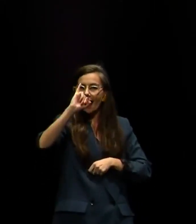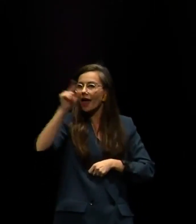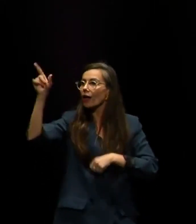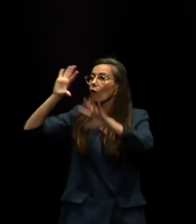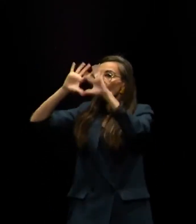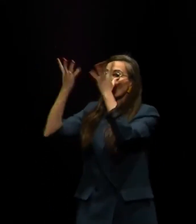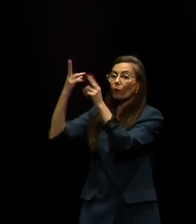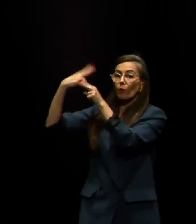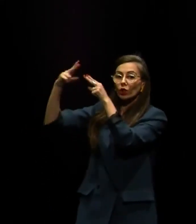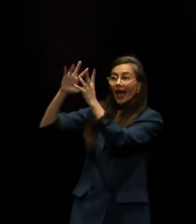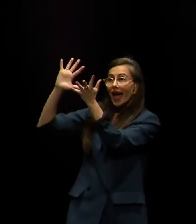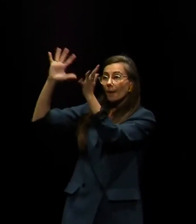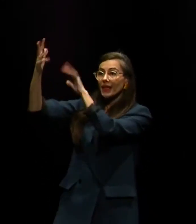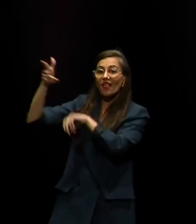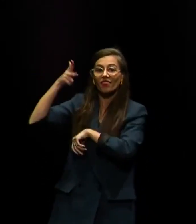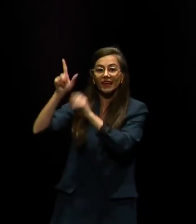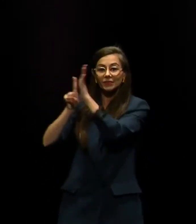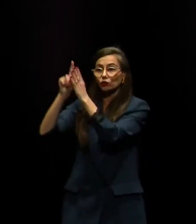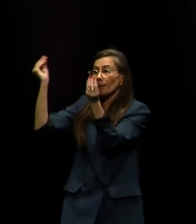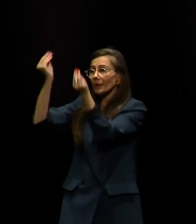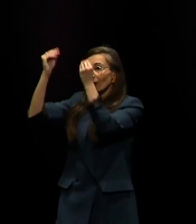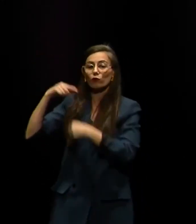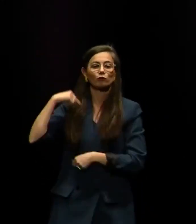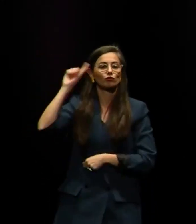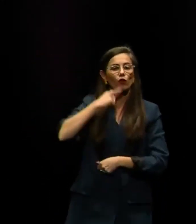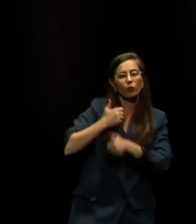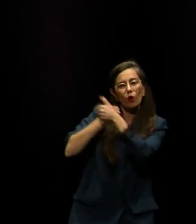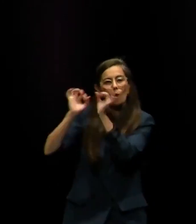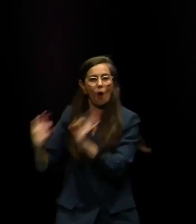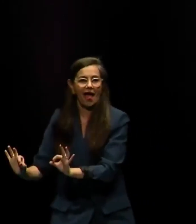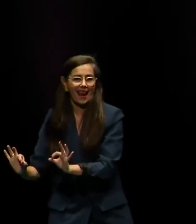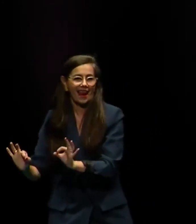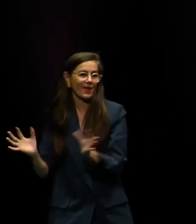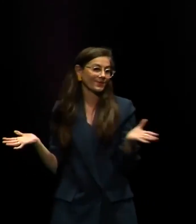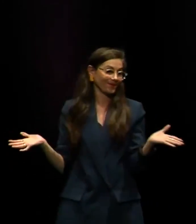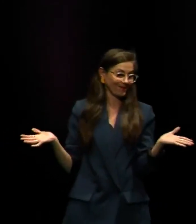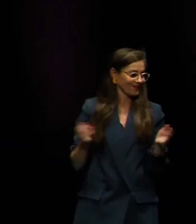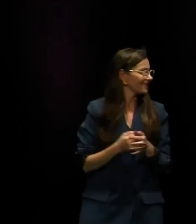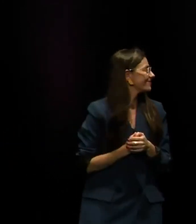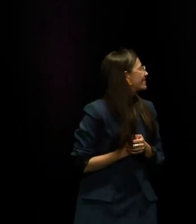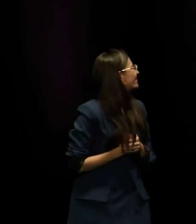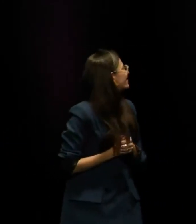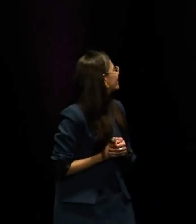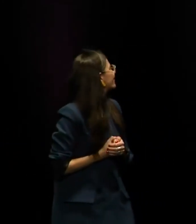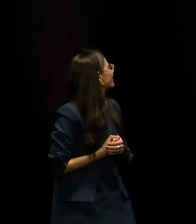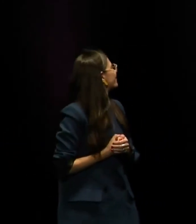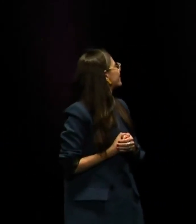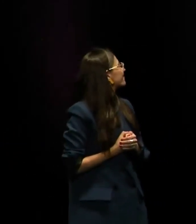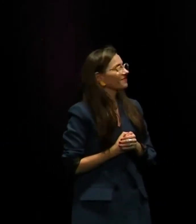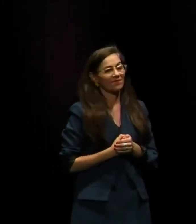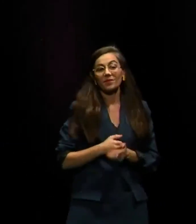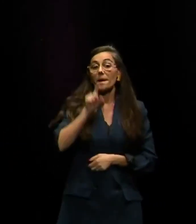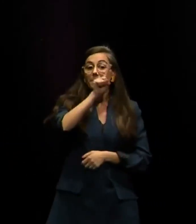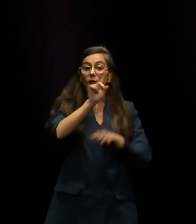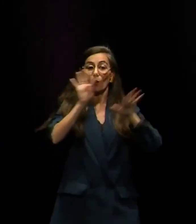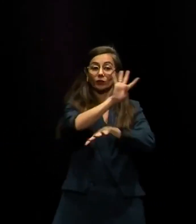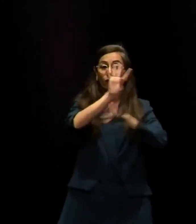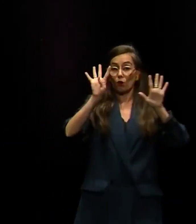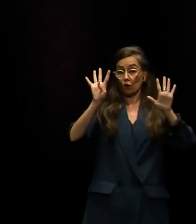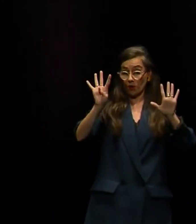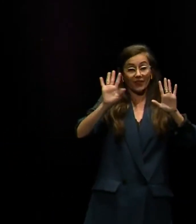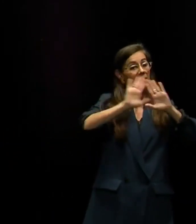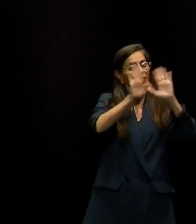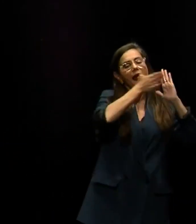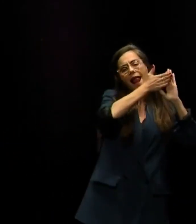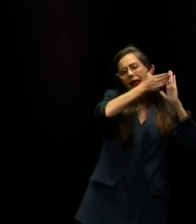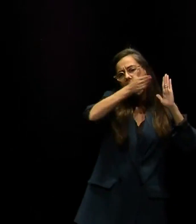casualidad o fue al albor de esos cambios sociales y políticos que se estaban produciendo